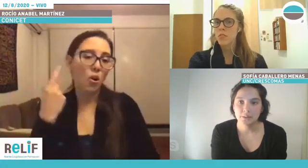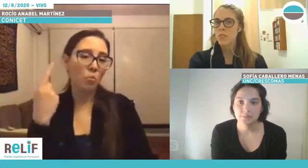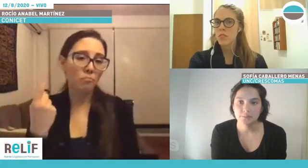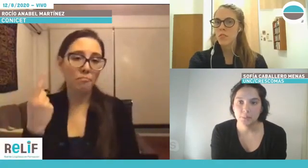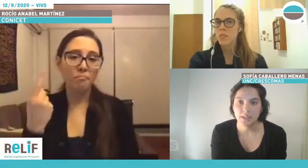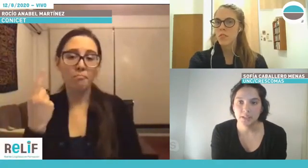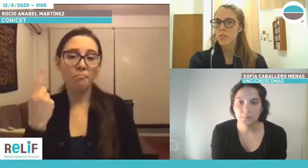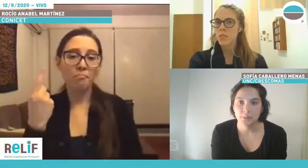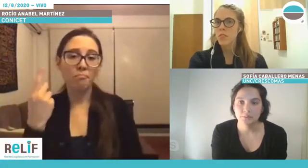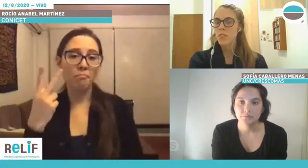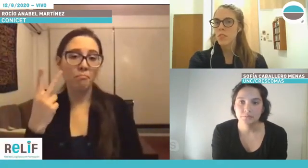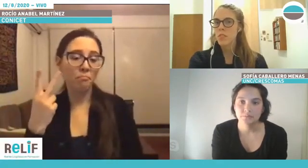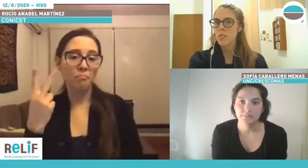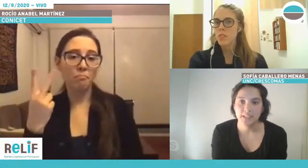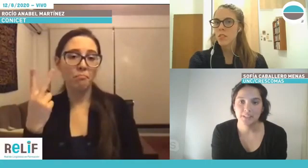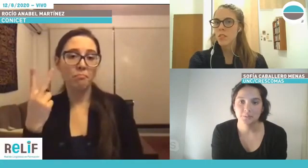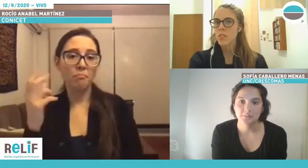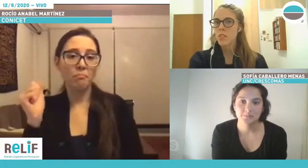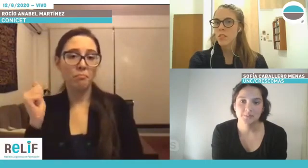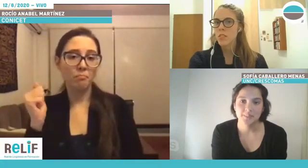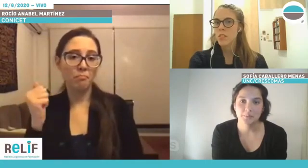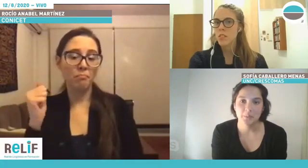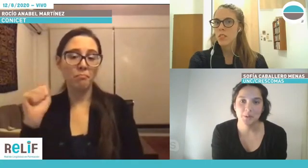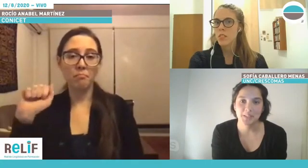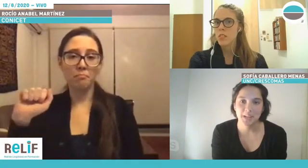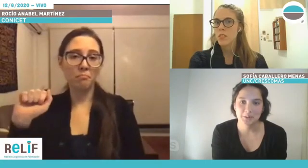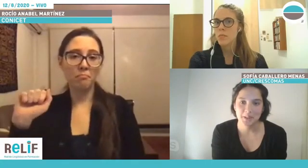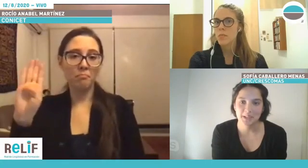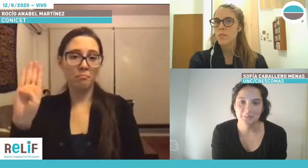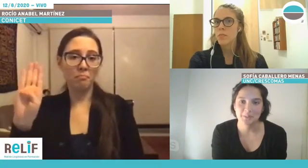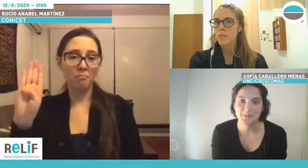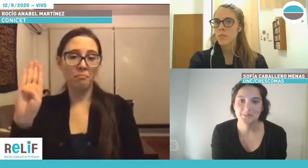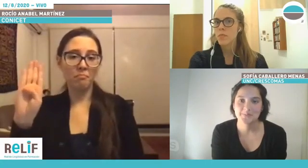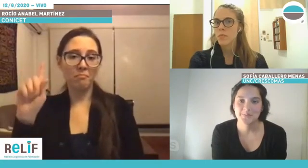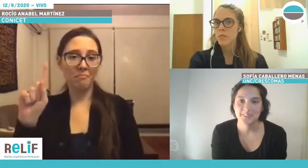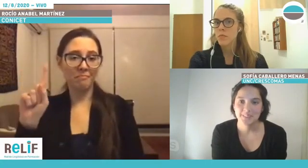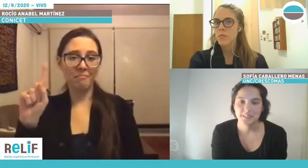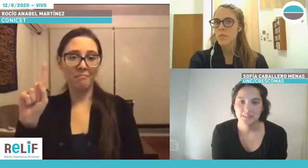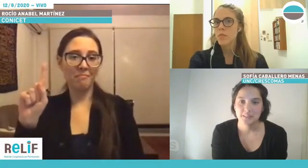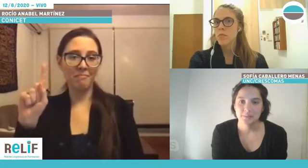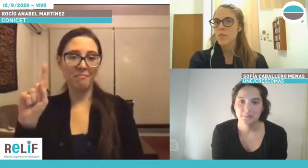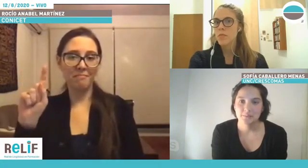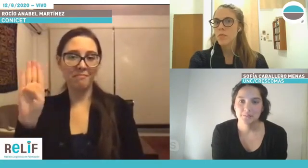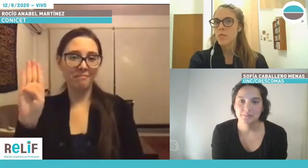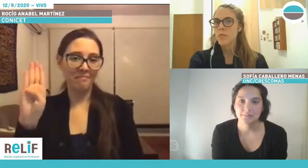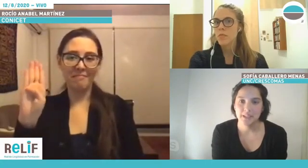la mano. Por ejemplo, esto. Voy a mostrar algunos ejemplos.